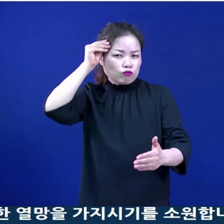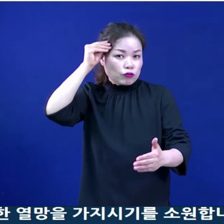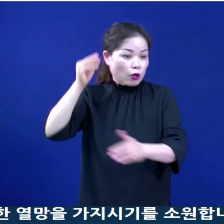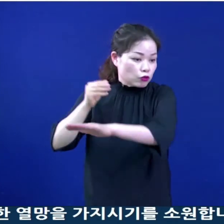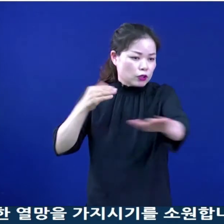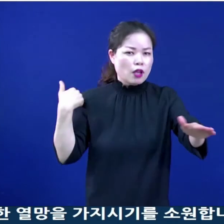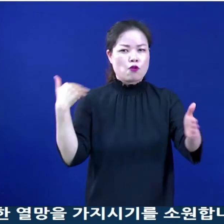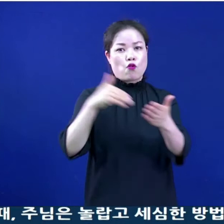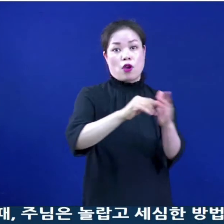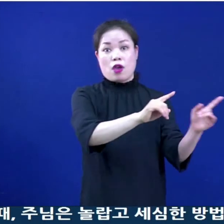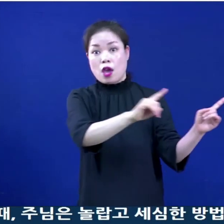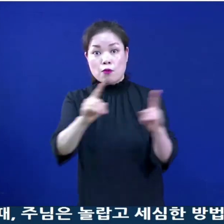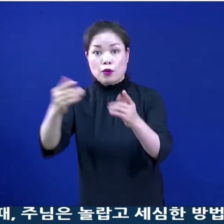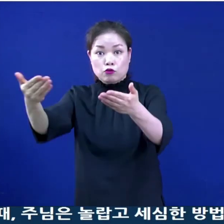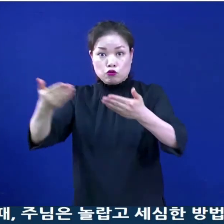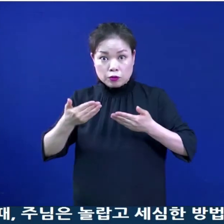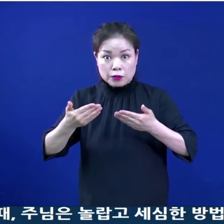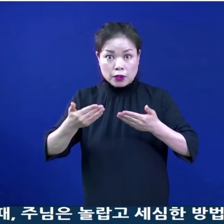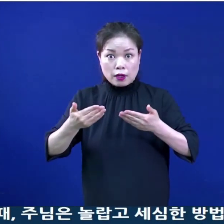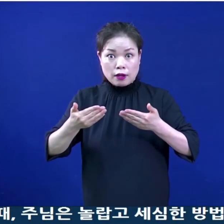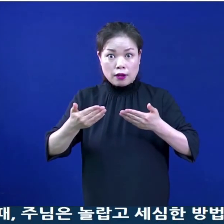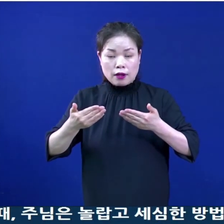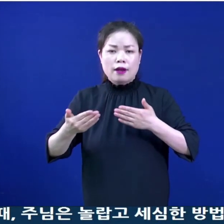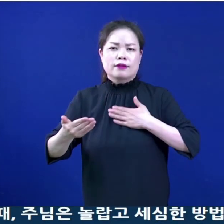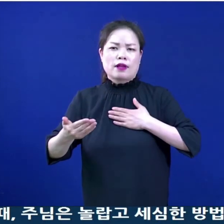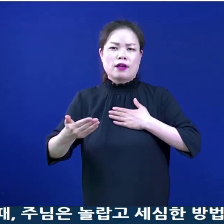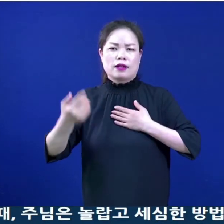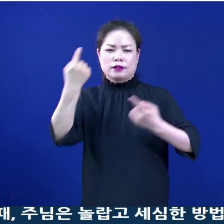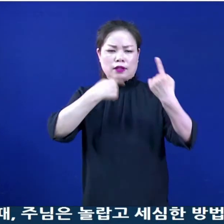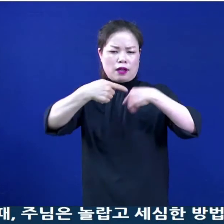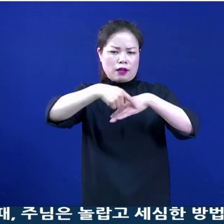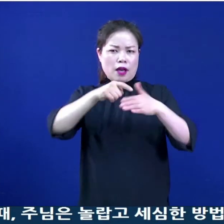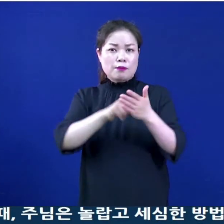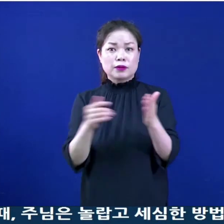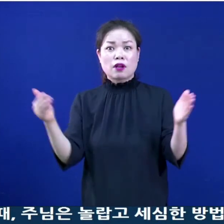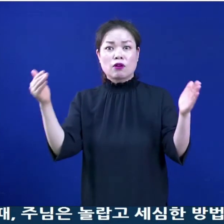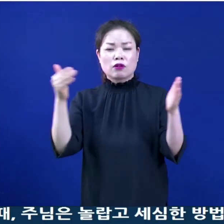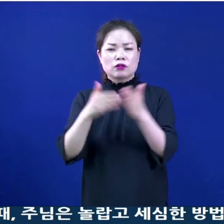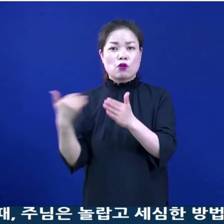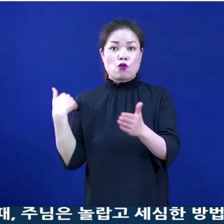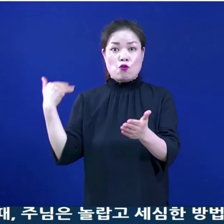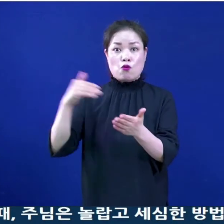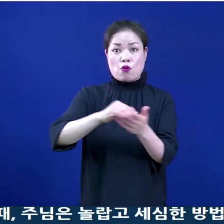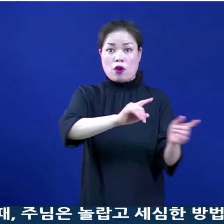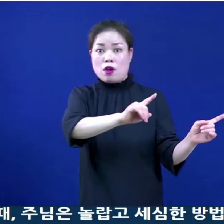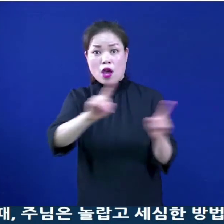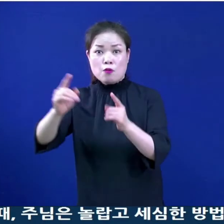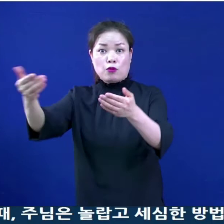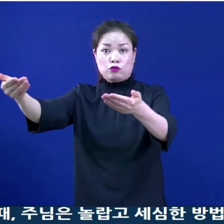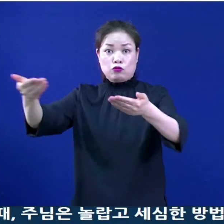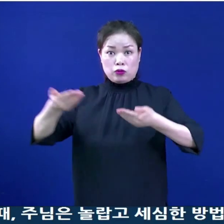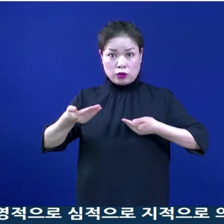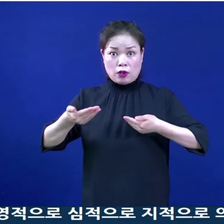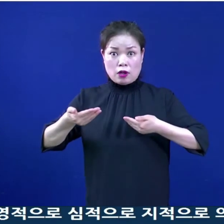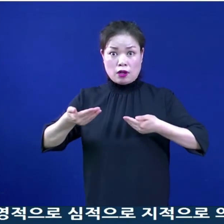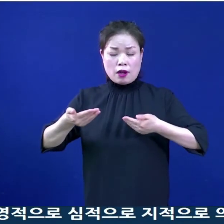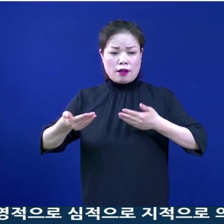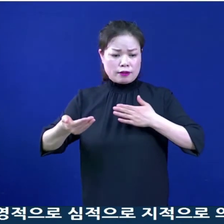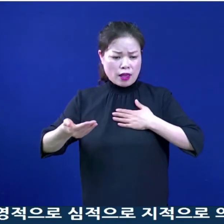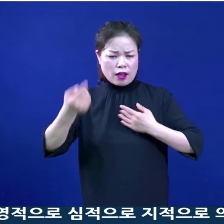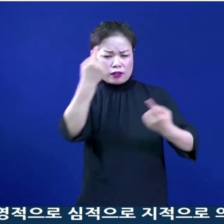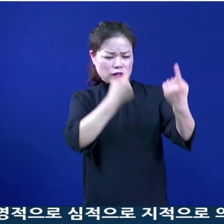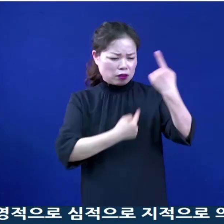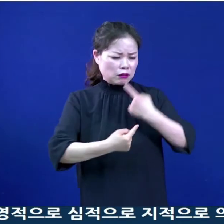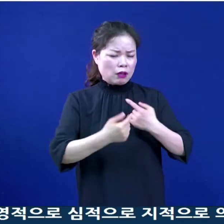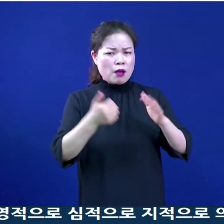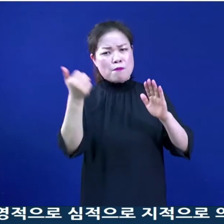모습을 회복시켜 주신다는 것이죠. 나의 상한 감정까지도 회복시켜 주신다는 것입니다. 내가